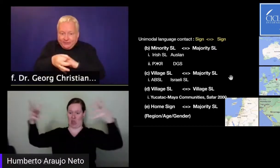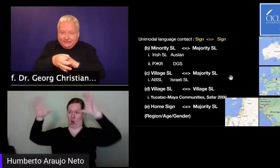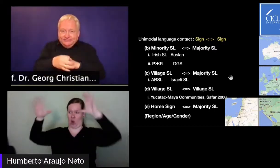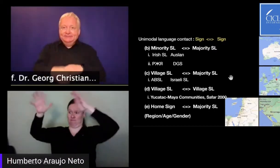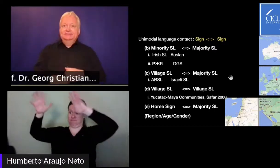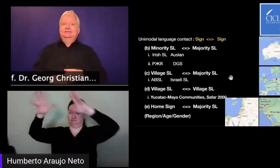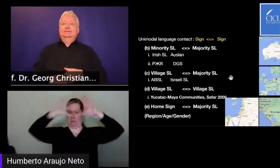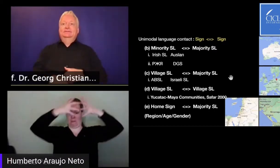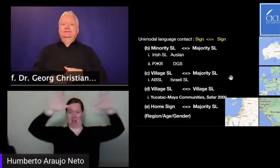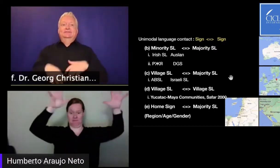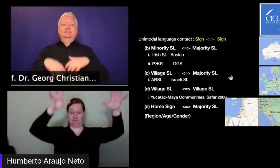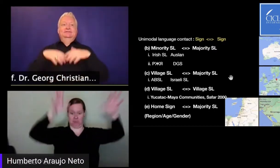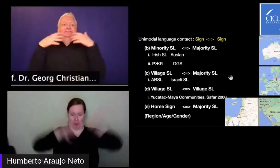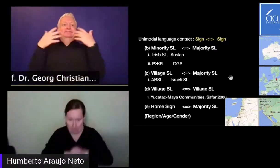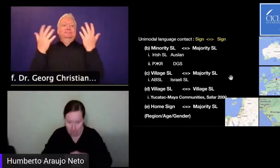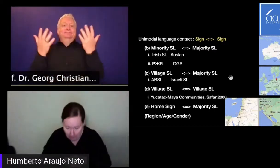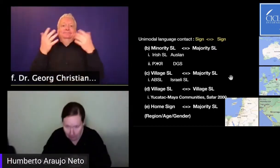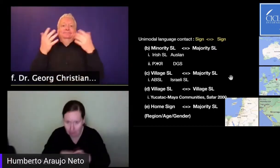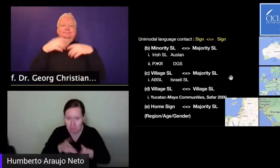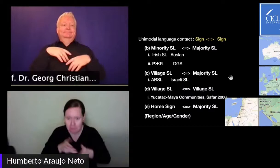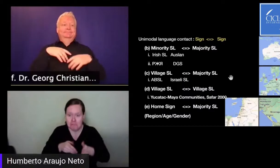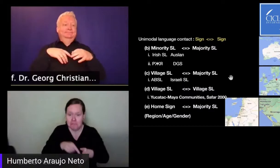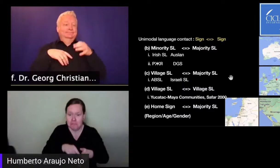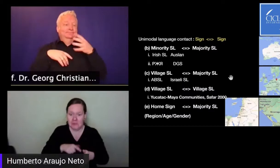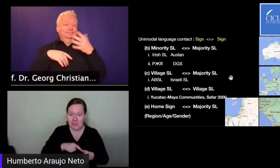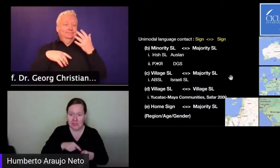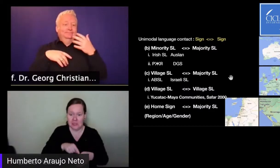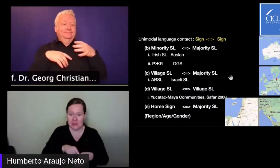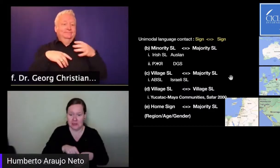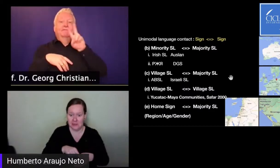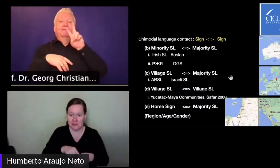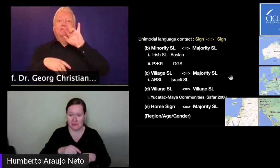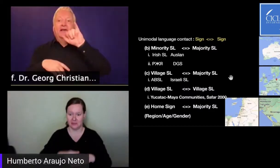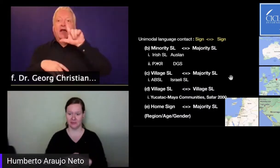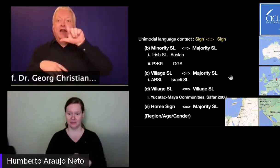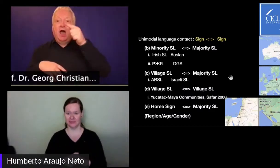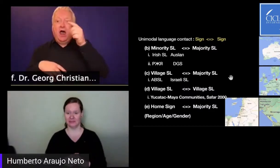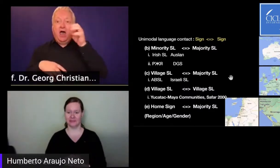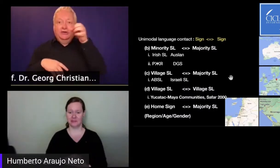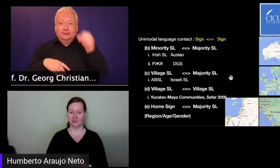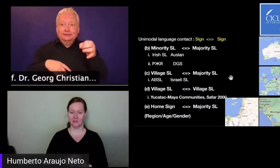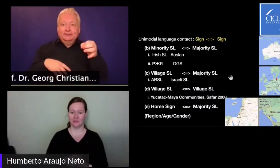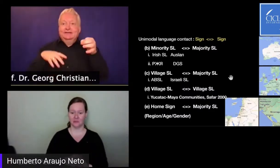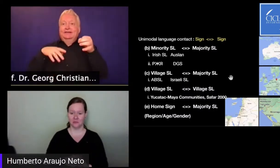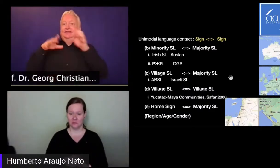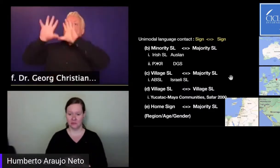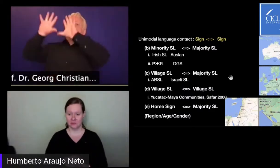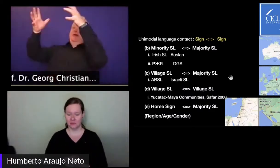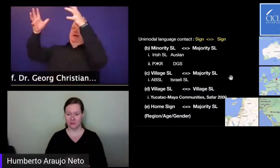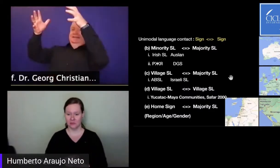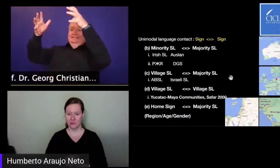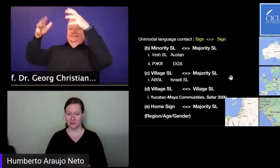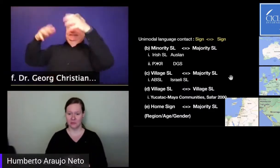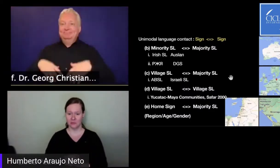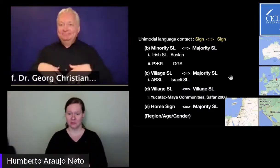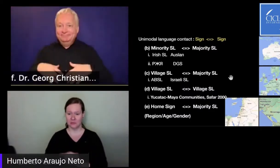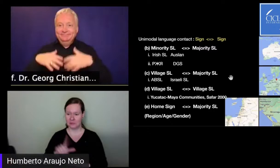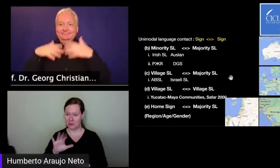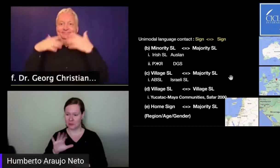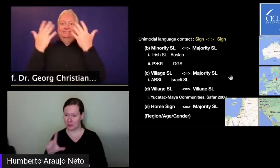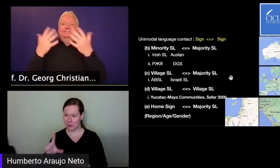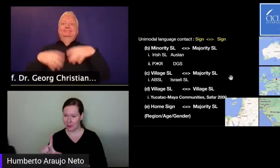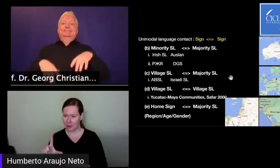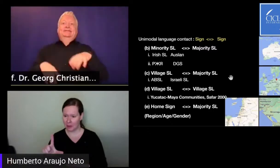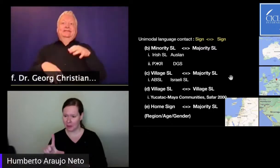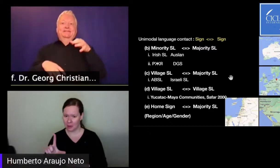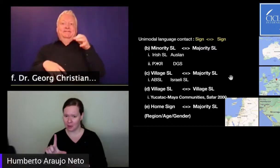Porque Nicarágua é uma região ampla, certo? E você tem aí essas